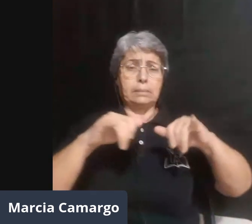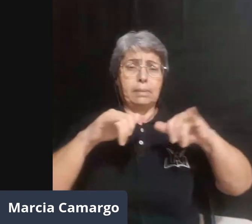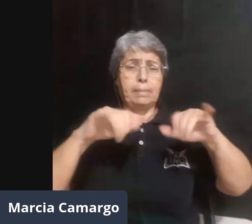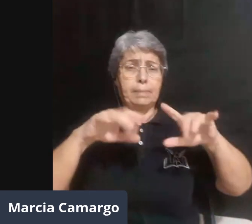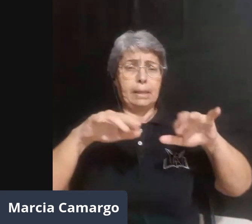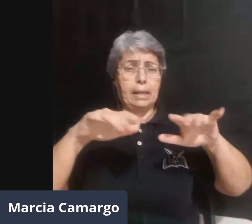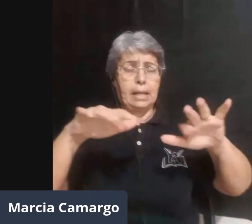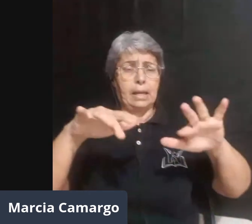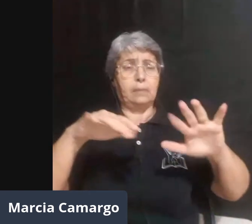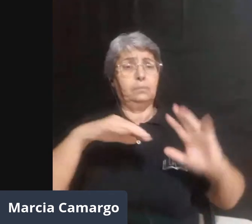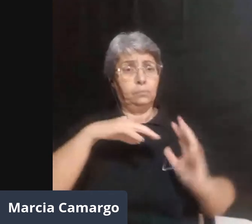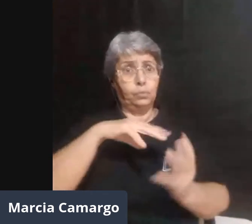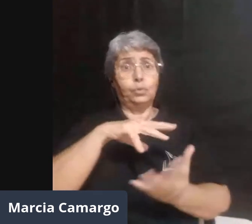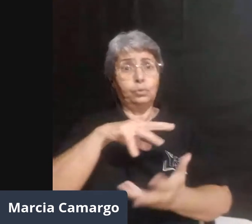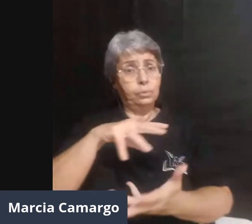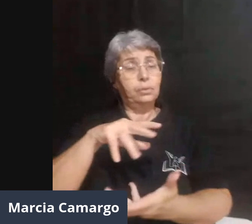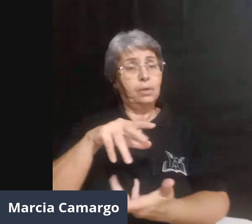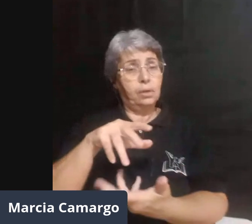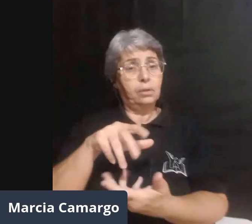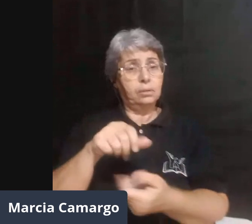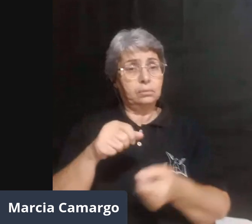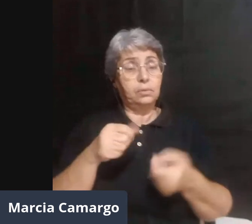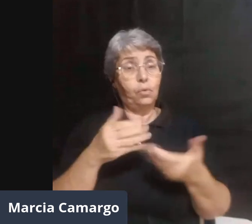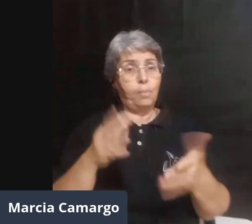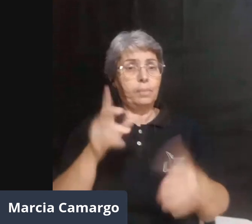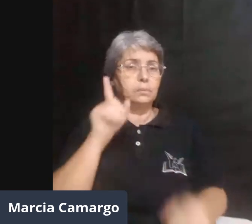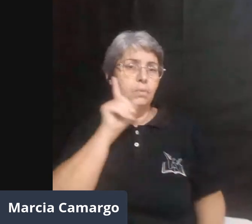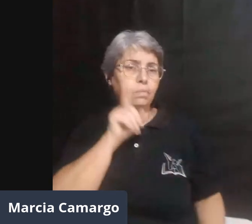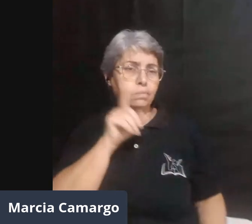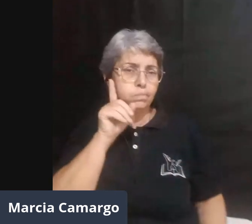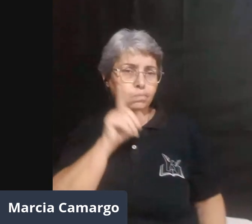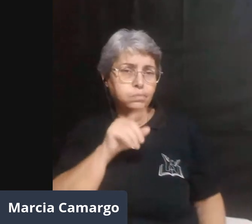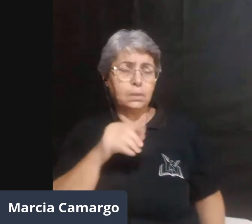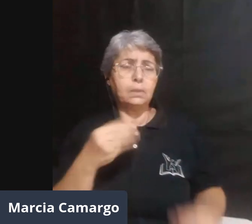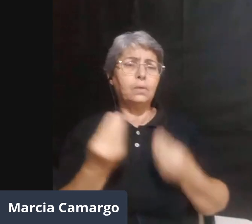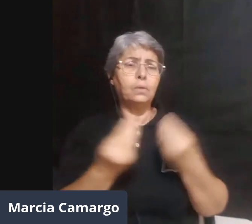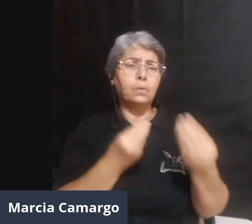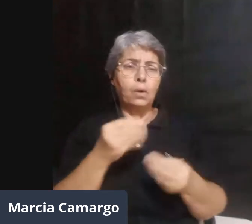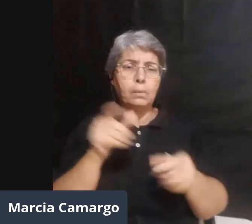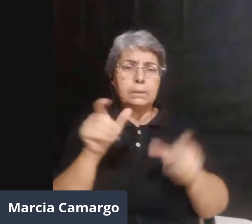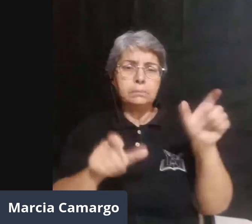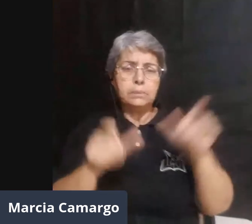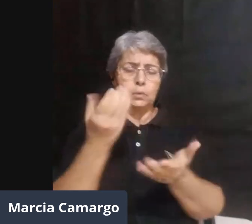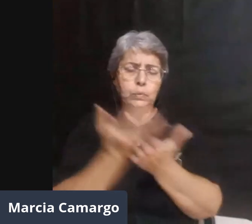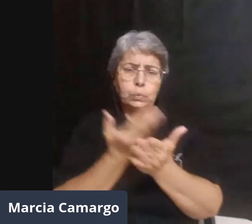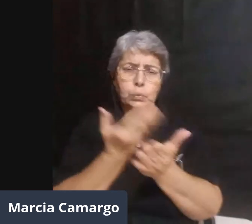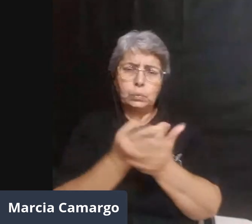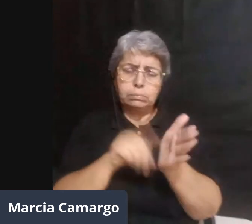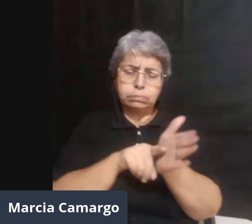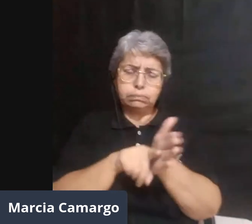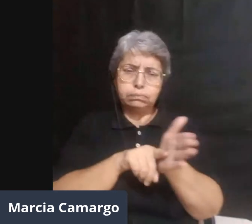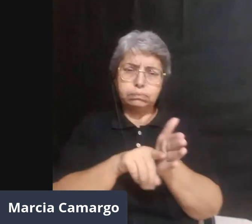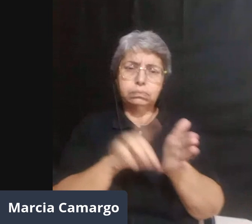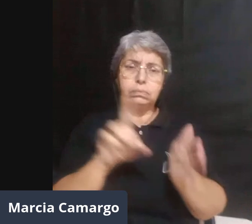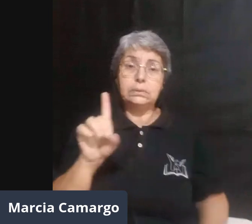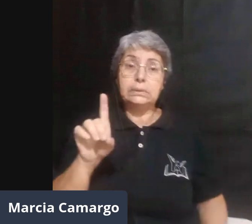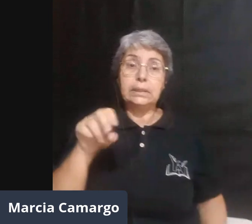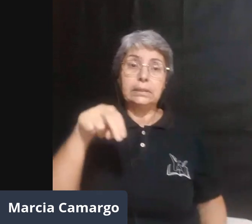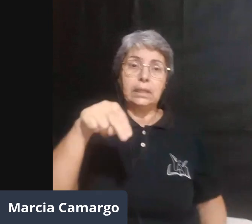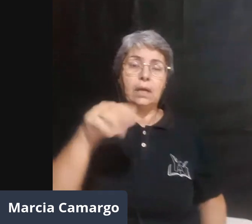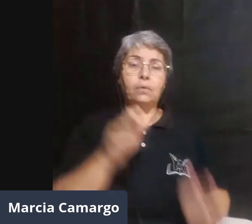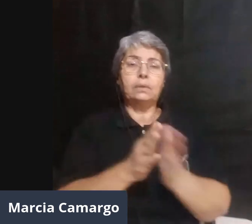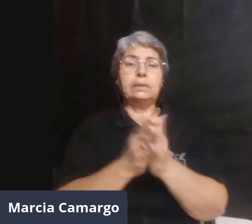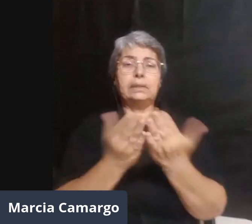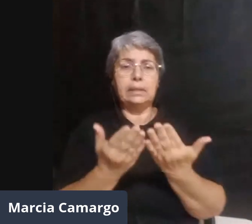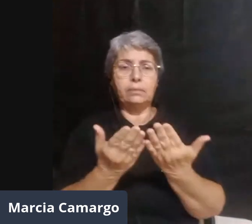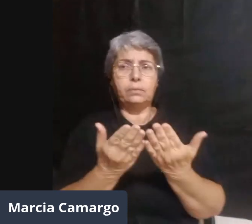sacudiu o mundo foi baseada num estudo sistemático das profecias de Daniel. Grande multidão esperava,